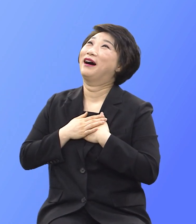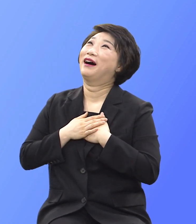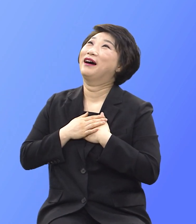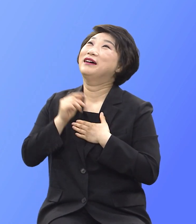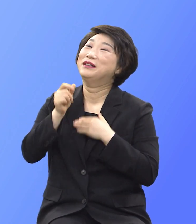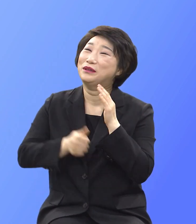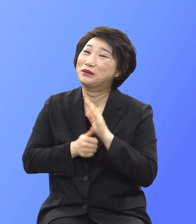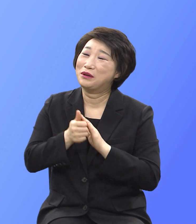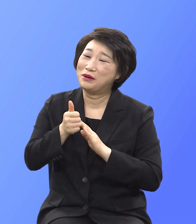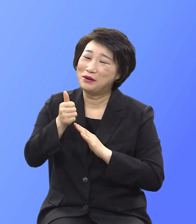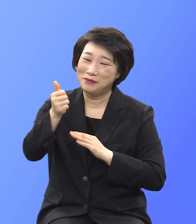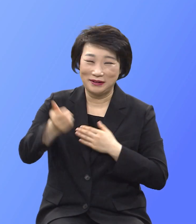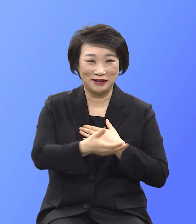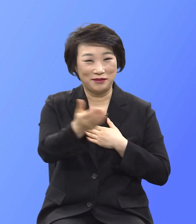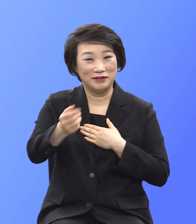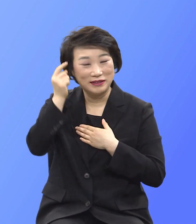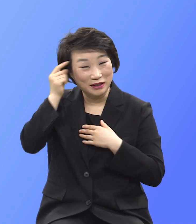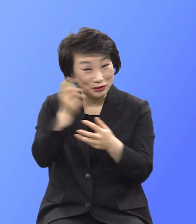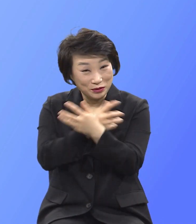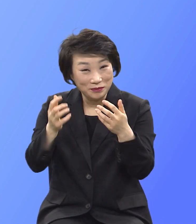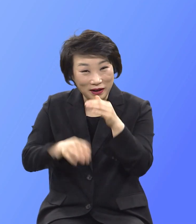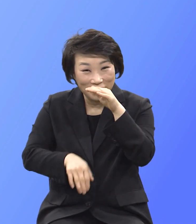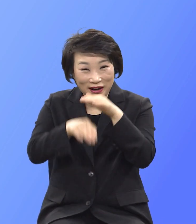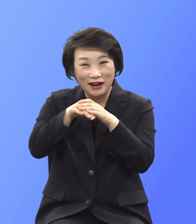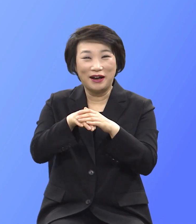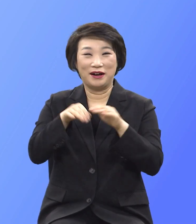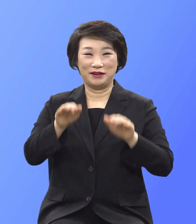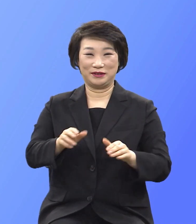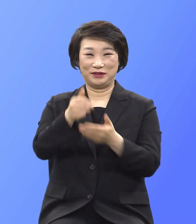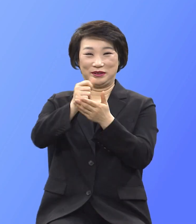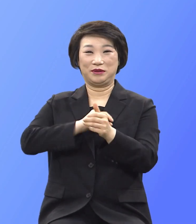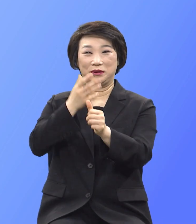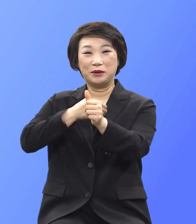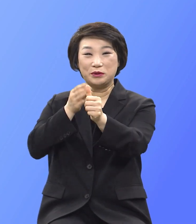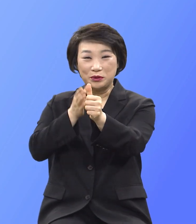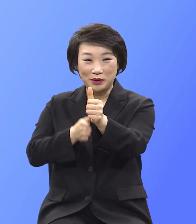이 소망의 생각 속에 꽉 차 있기를 주님의 이름으로